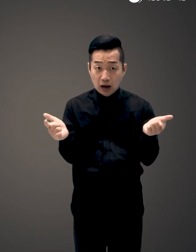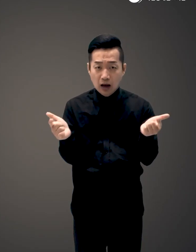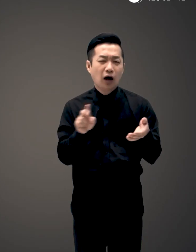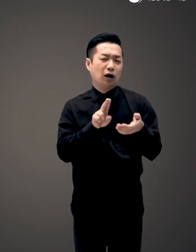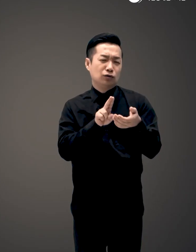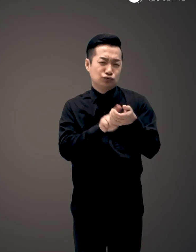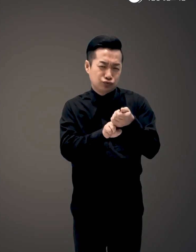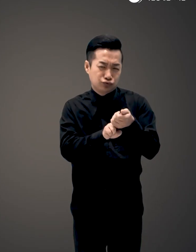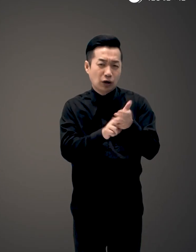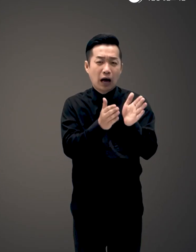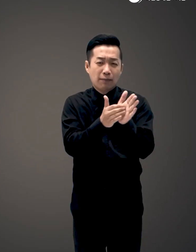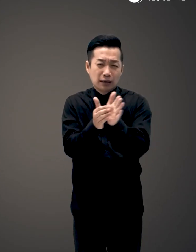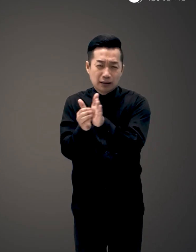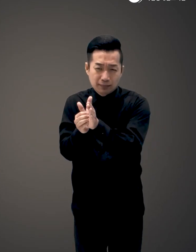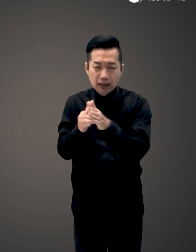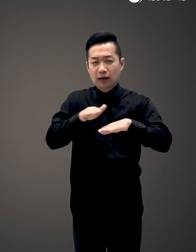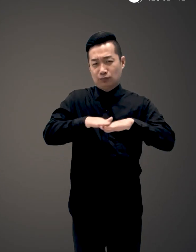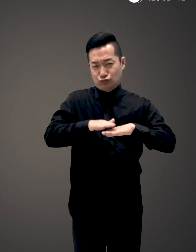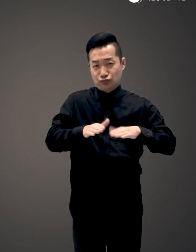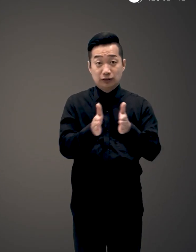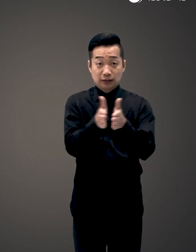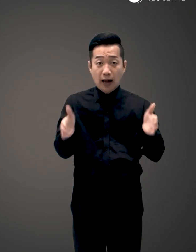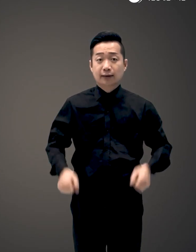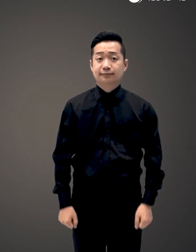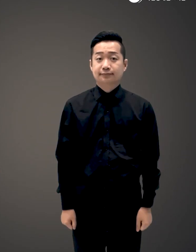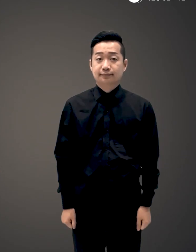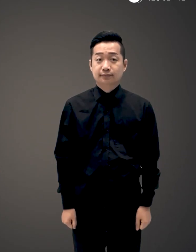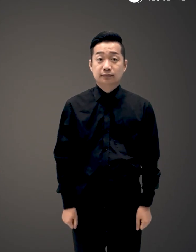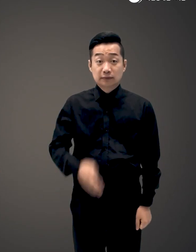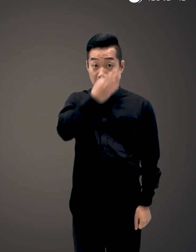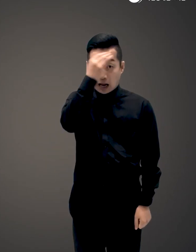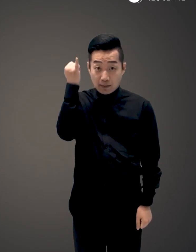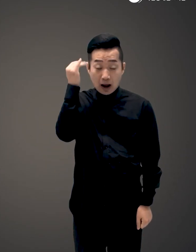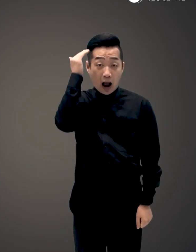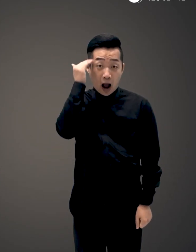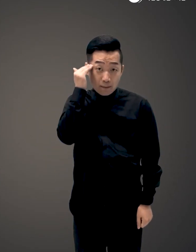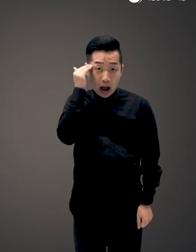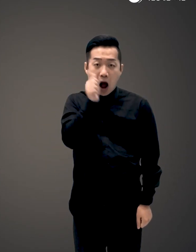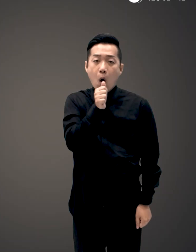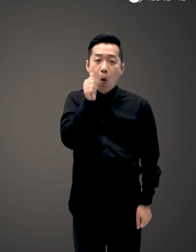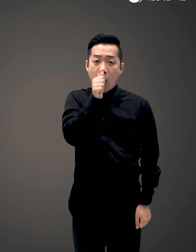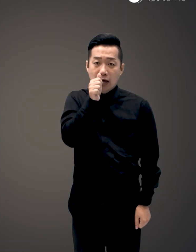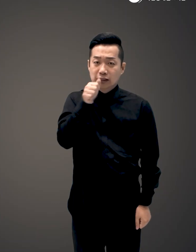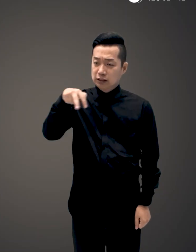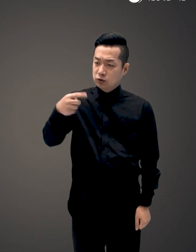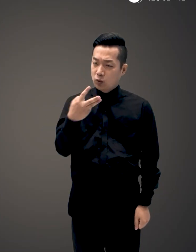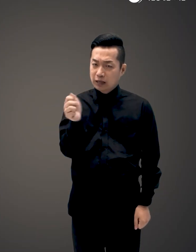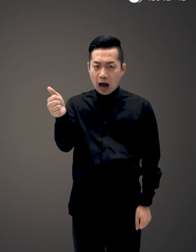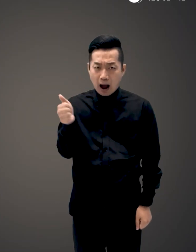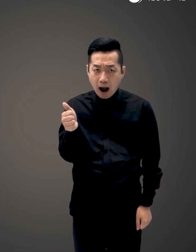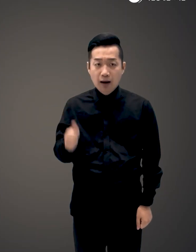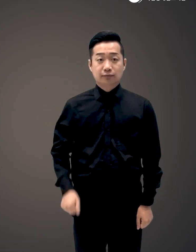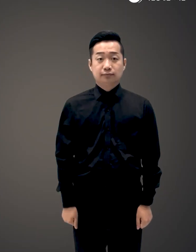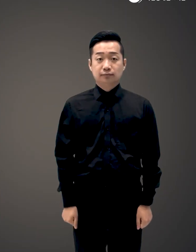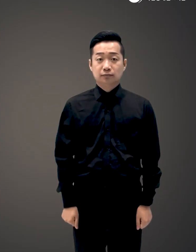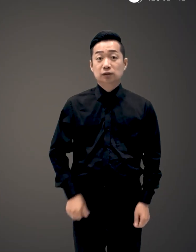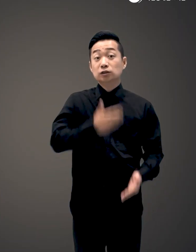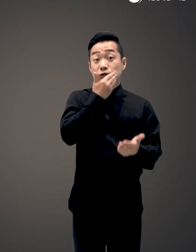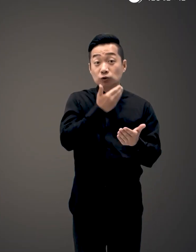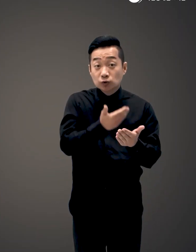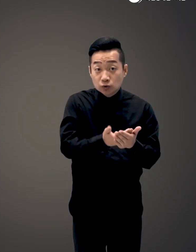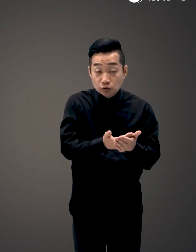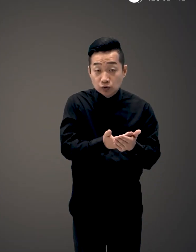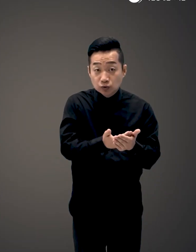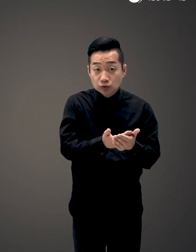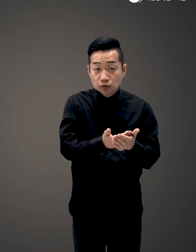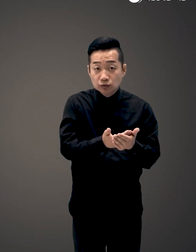이제껏 숨겨졌던 비밀들이 하나하나 풀리기 시작한다. 할머니, 검은 고양이, 그리고 소타.